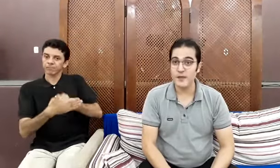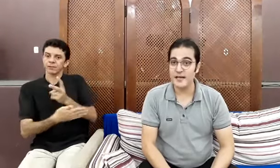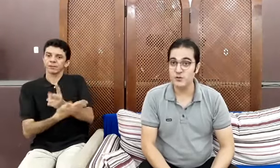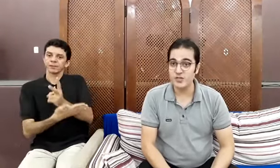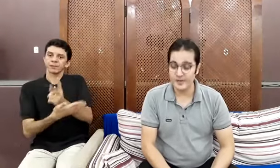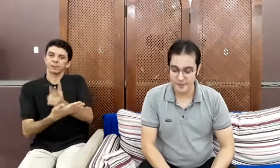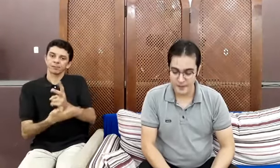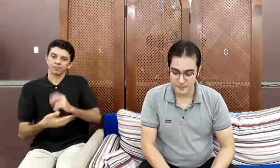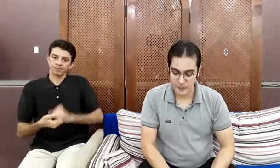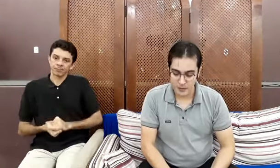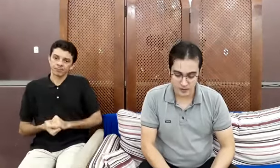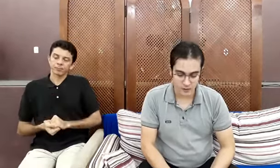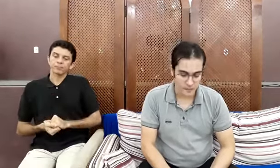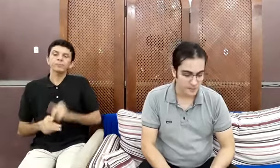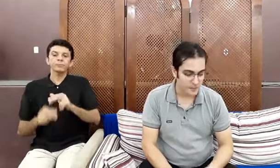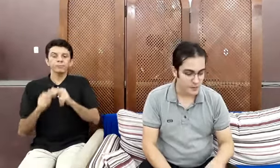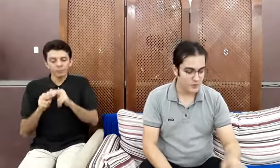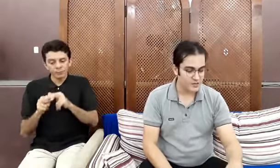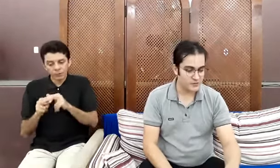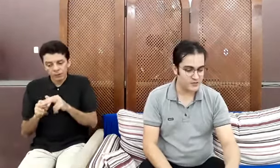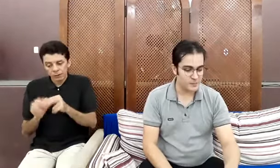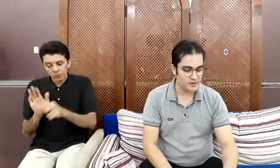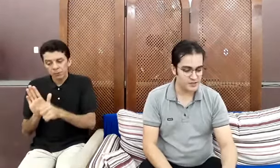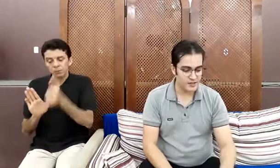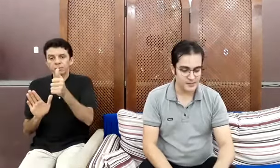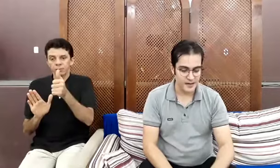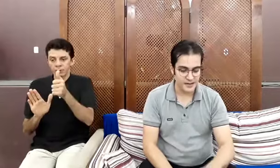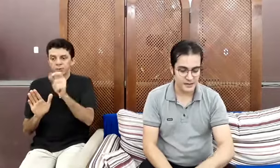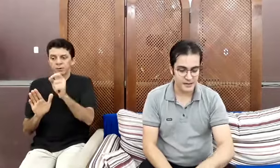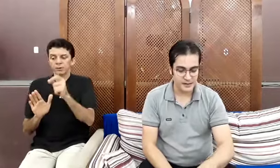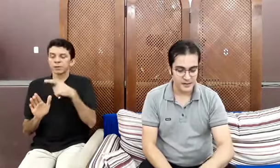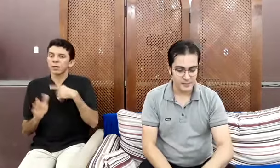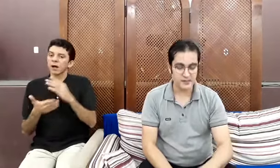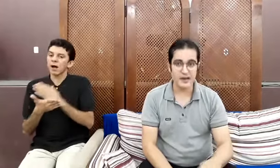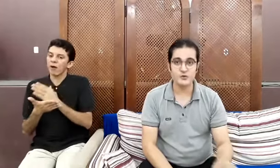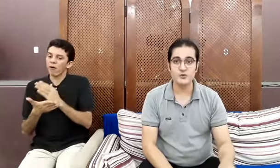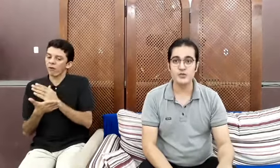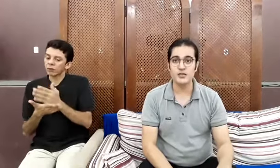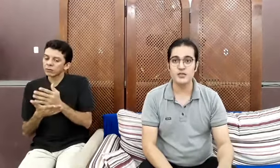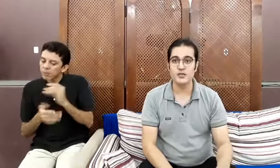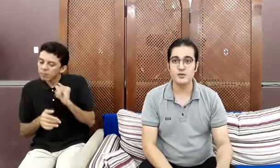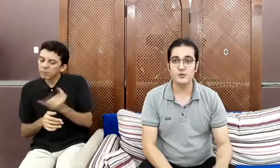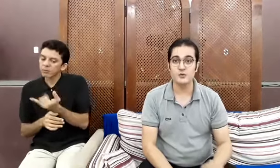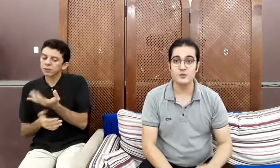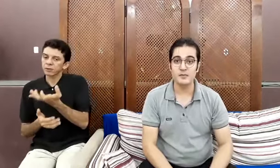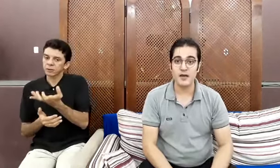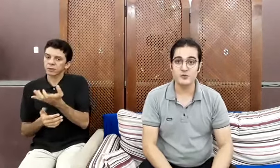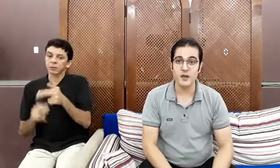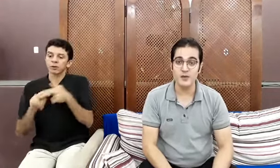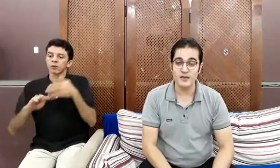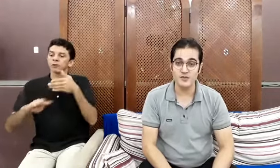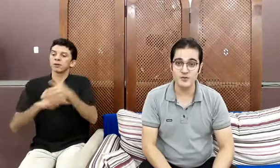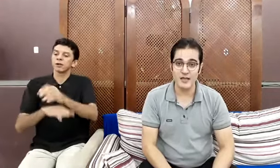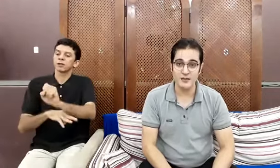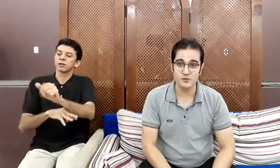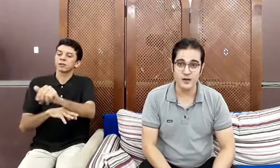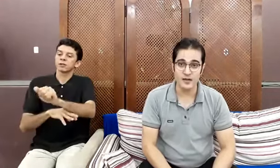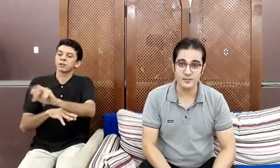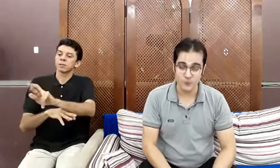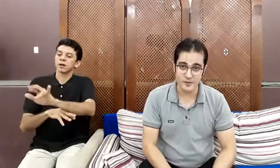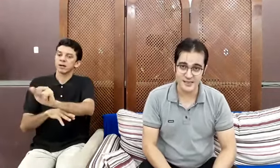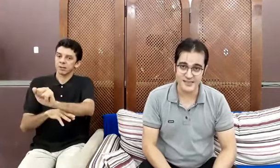primeiros mercadores da fé. Olha só, o Evangelho se expande, chega a Samaria, mas lá surgem os primeiros mal intencionados